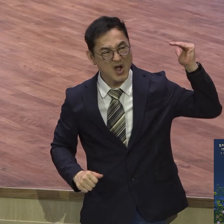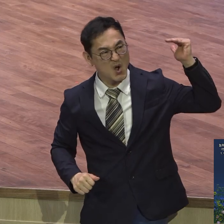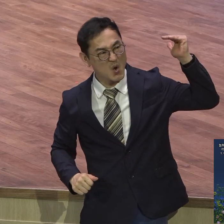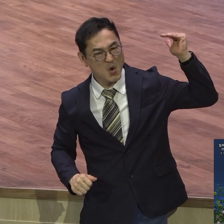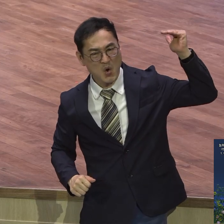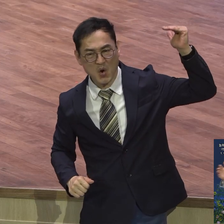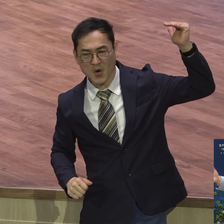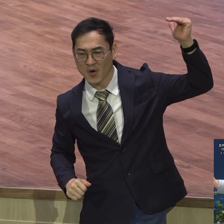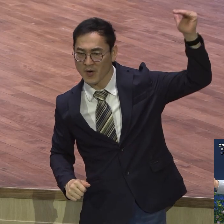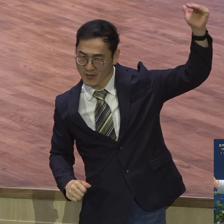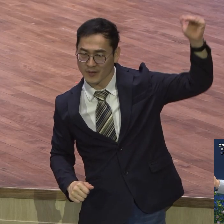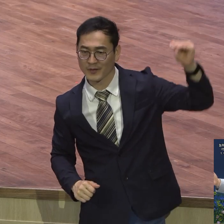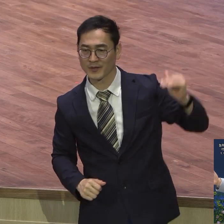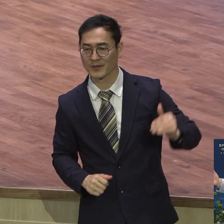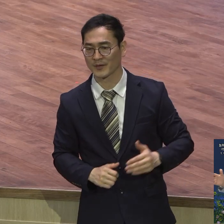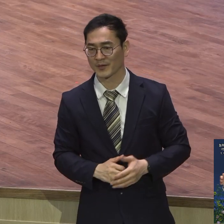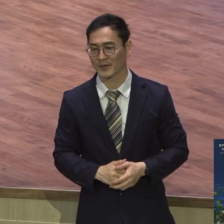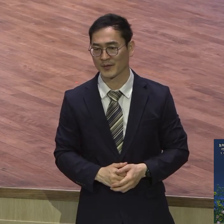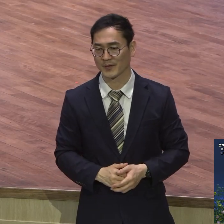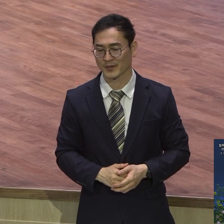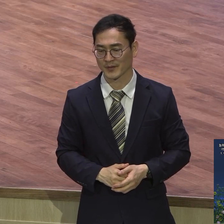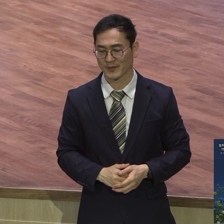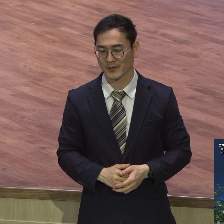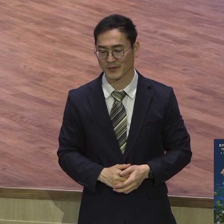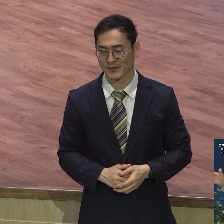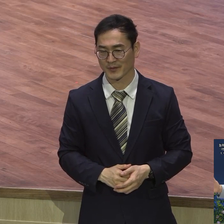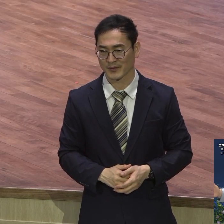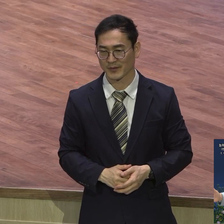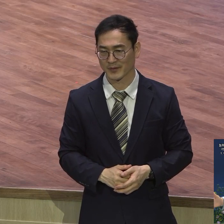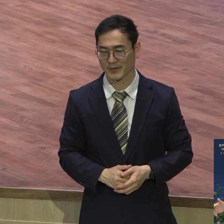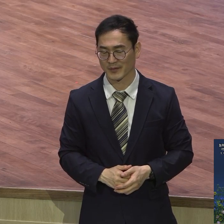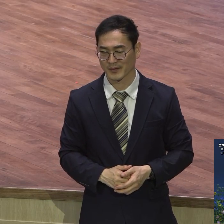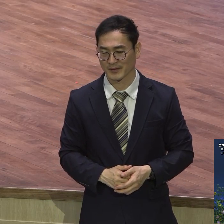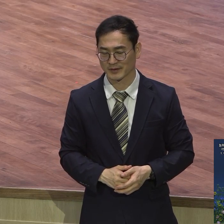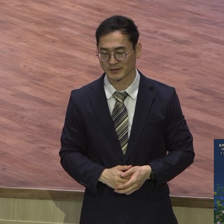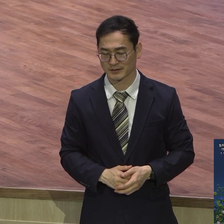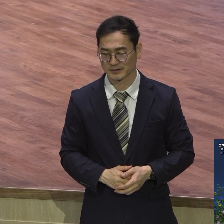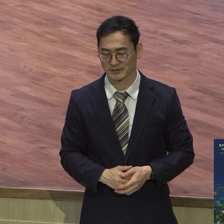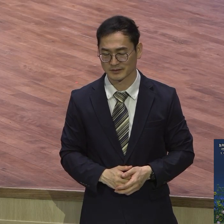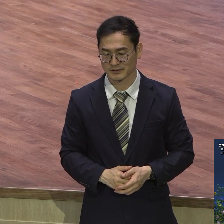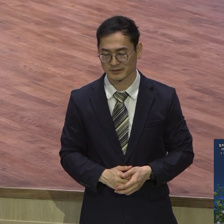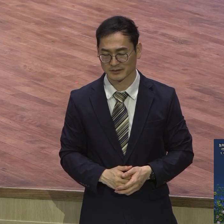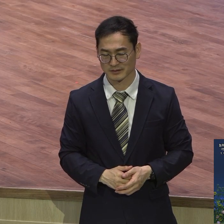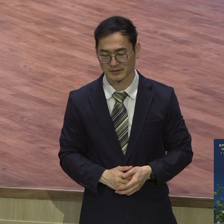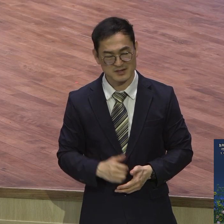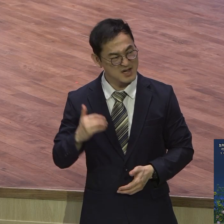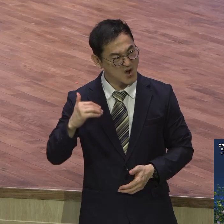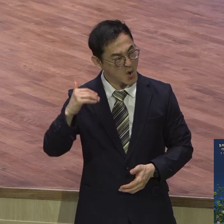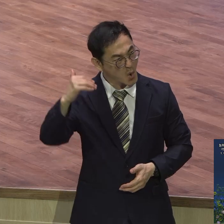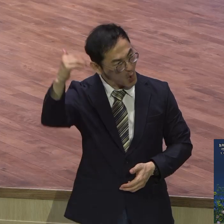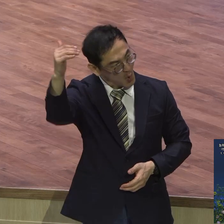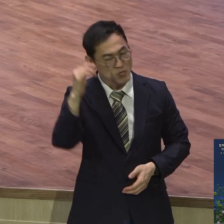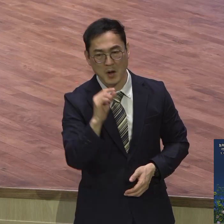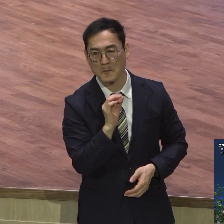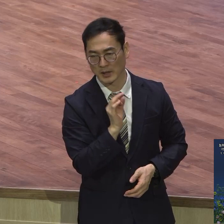거인을 말합니다. 거인들이었어요. 그 안학자수들 거인들입니다. 거인들이 봤다. 거인들을 그래서